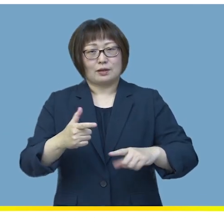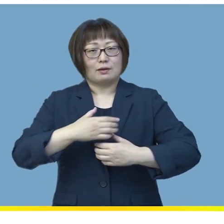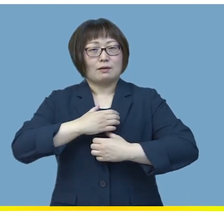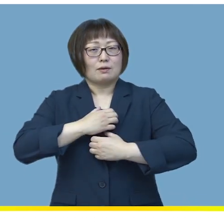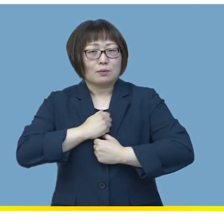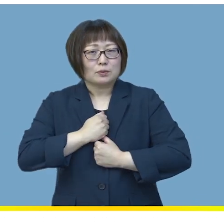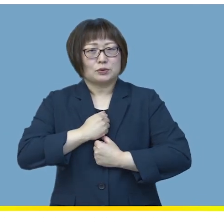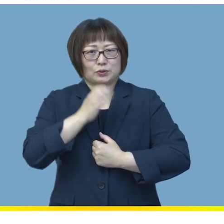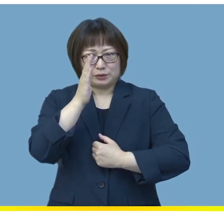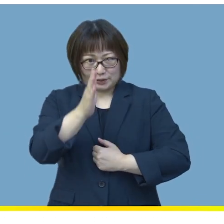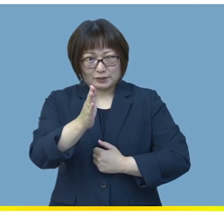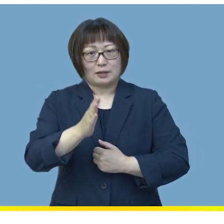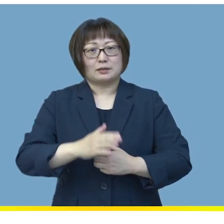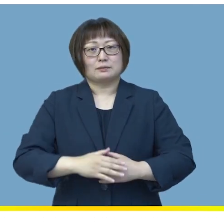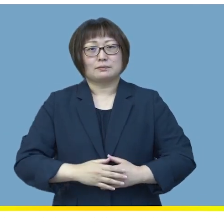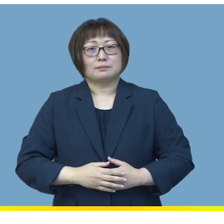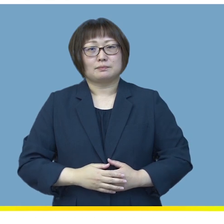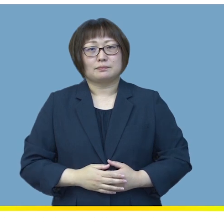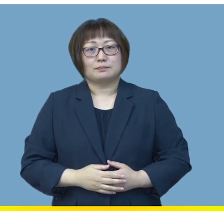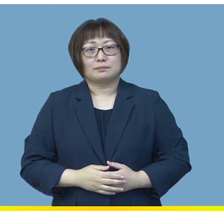ご注意ください